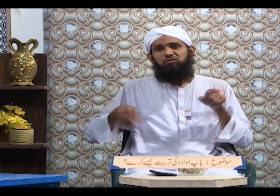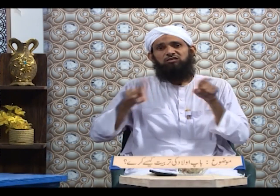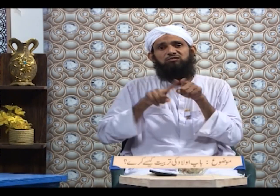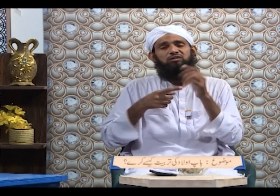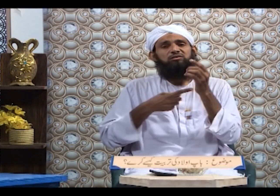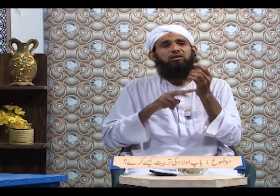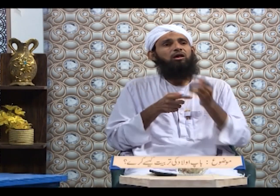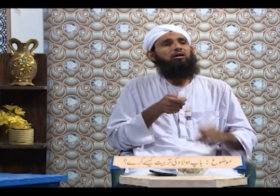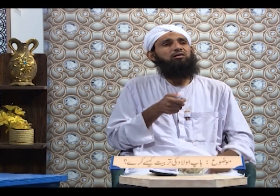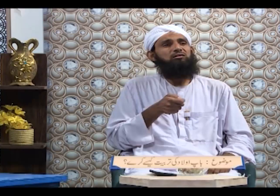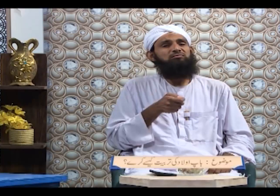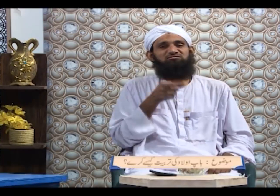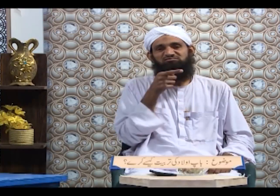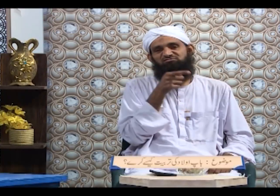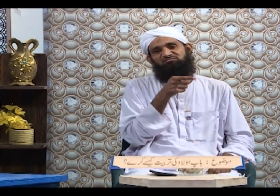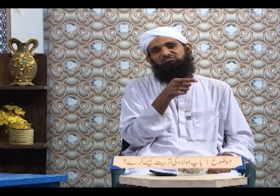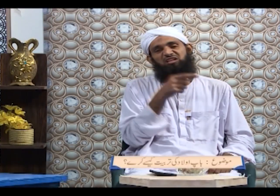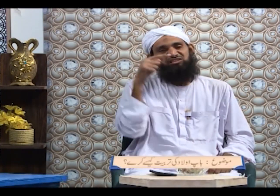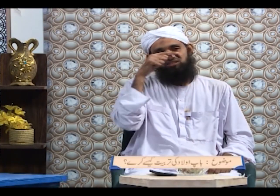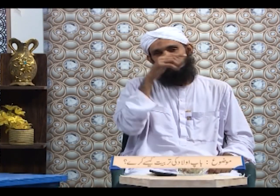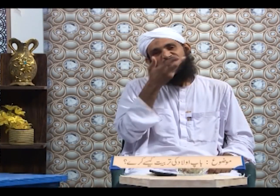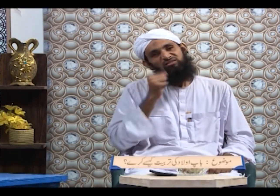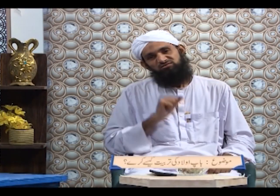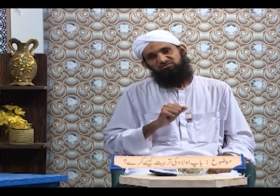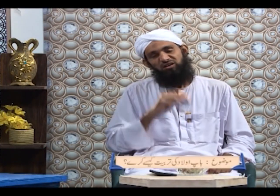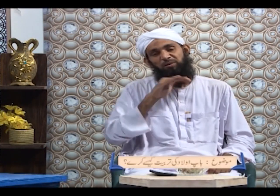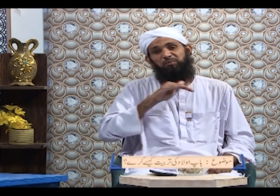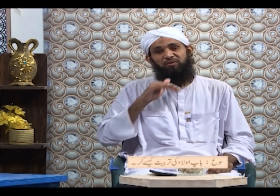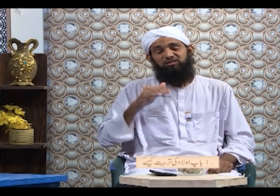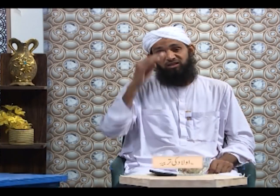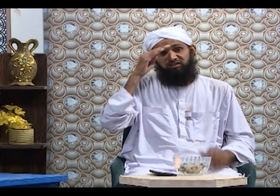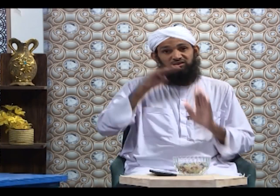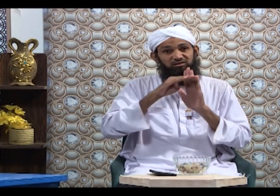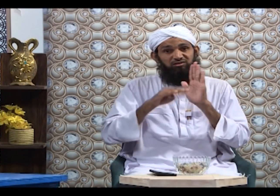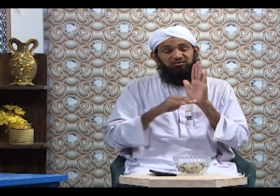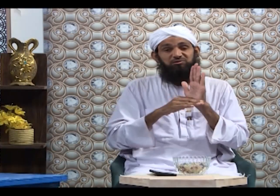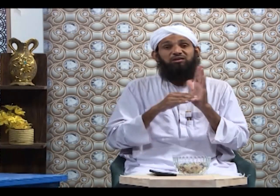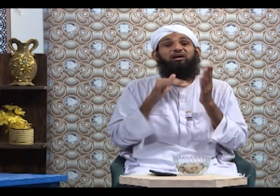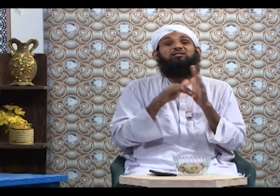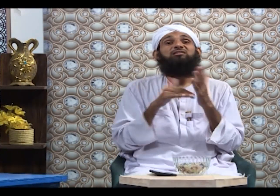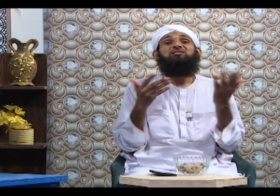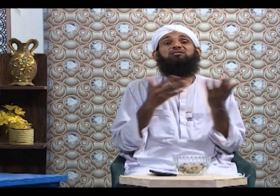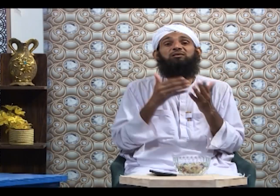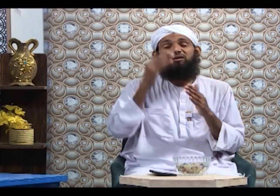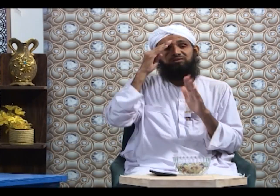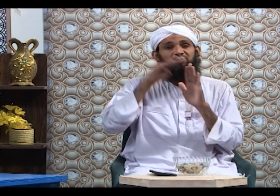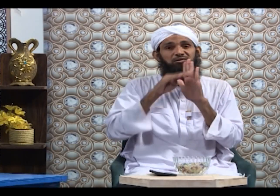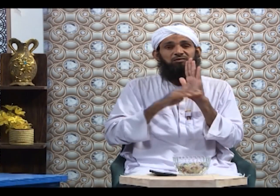ساتھ بٹھا کر دکھاتے ذرا نہیں شرماتے۔ بچوں کی تعلیم و تربیت کا حال یہ ہے کہ انہیں دینی علوم و فنون سکھانے کے